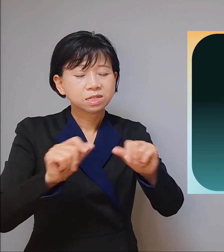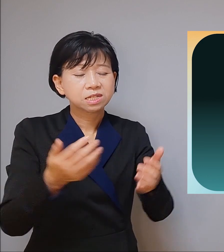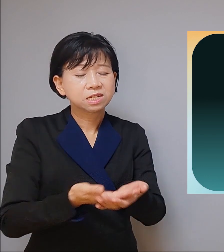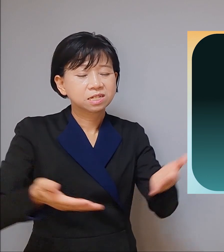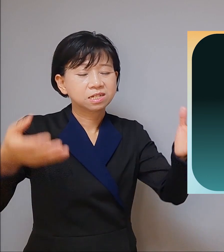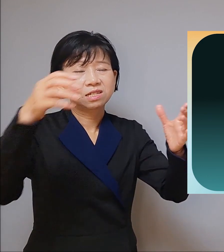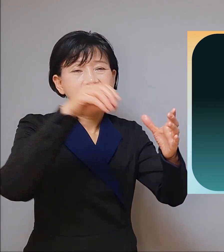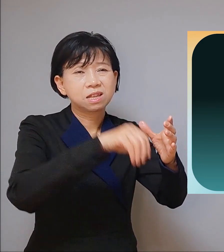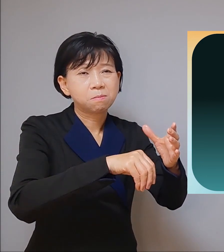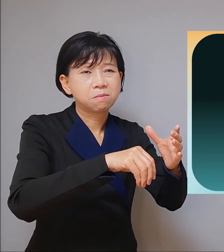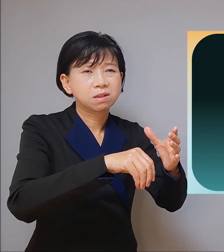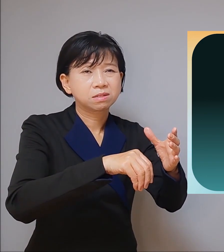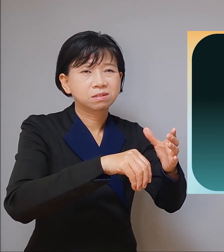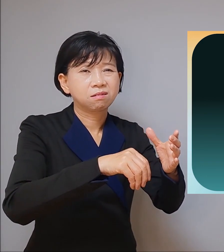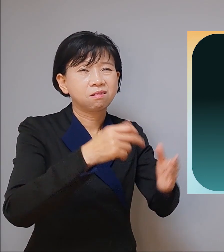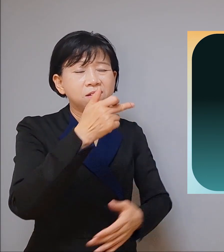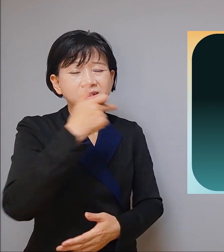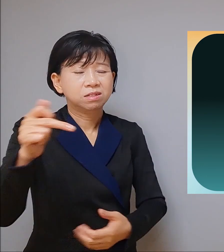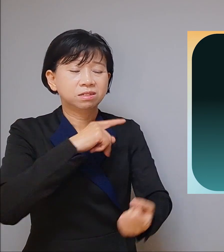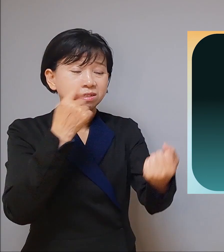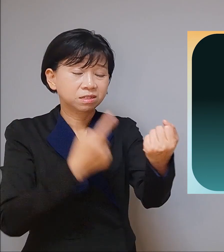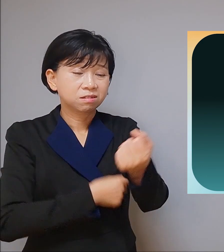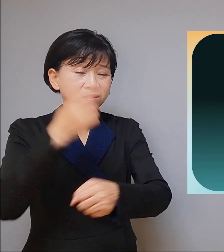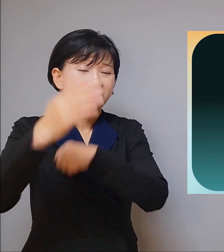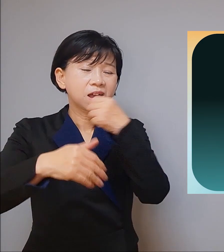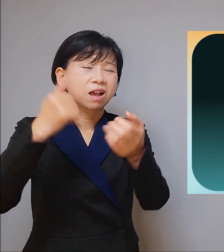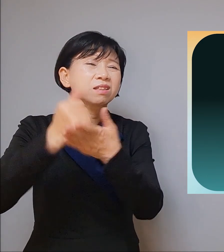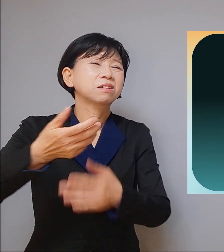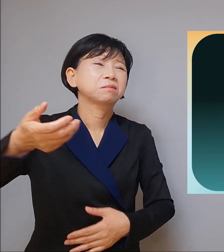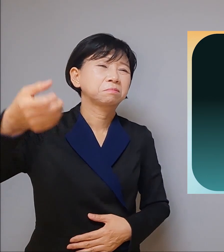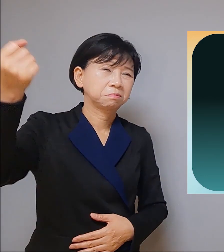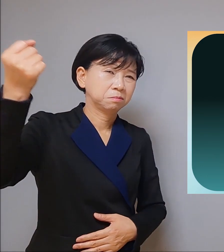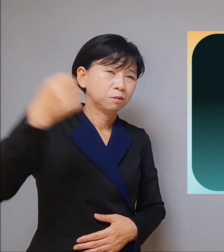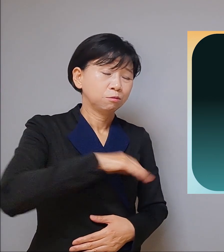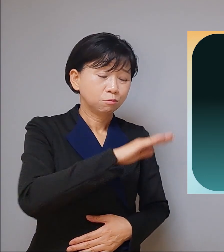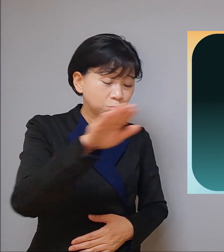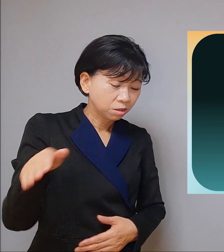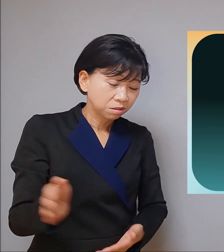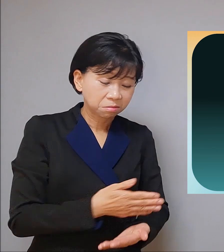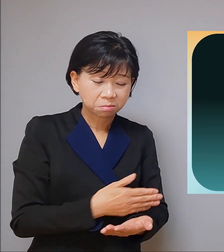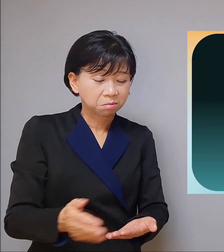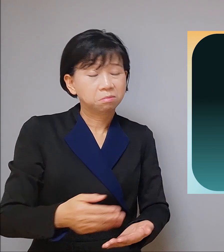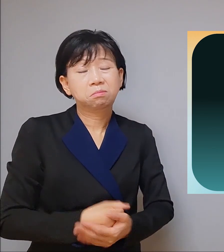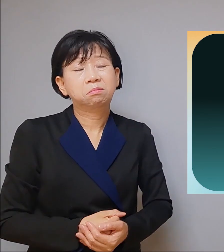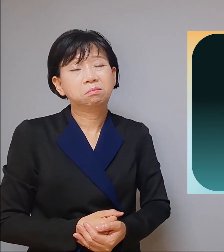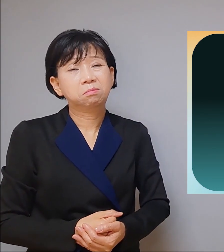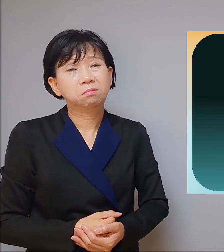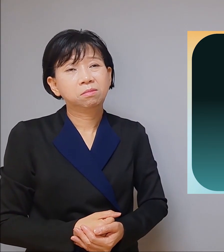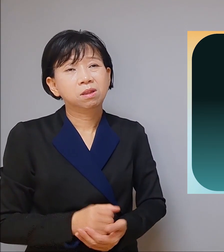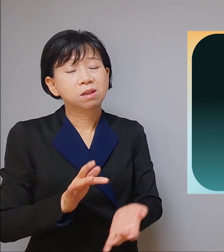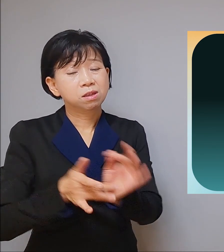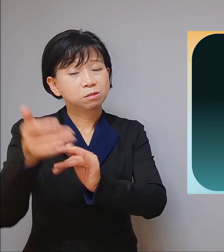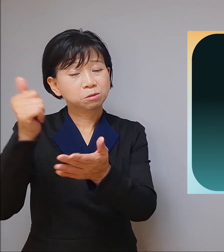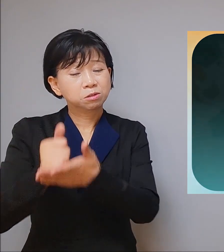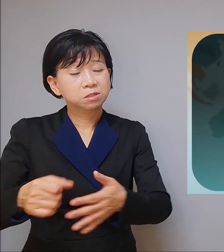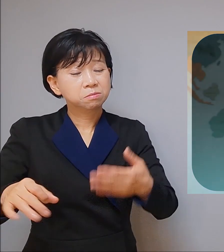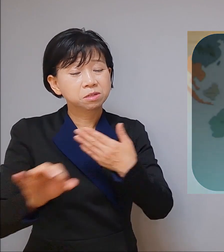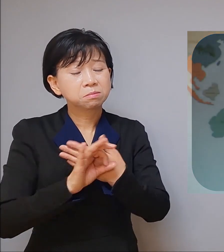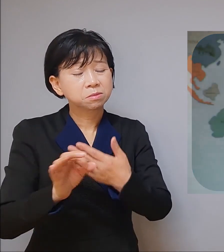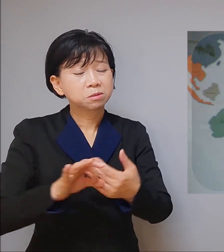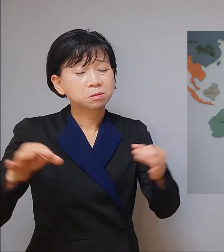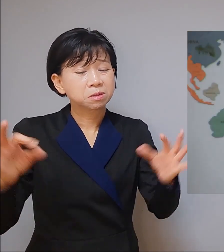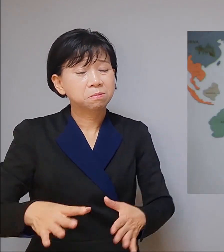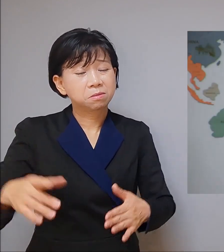이는 심히 큰 능력은 하나님께 있고 우리에게 있지 아니함을 알게 하려 함이라. 아멘. 예수님은 우리 안에 잠깐 거하시는 손님이